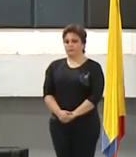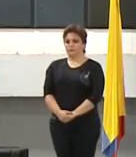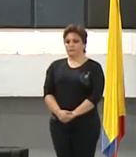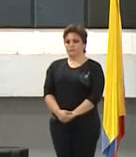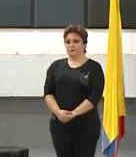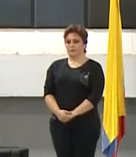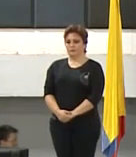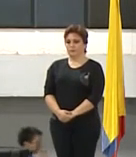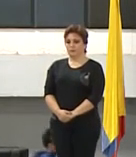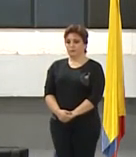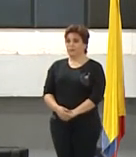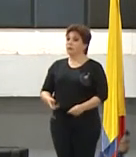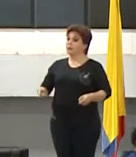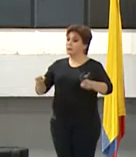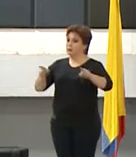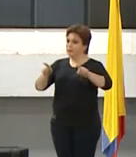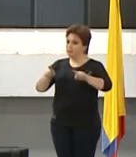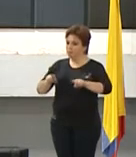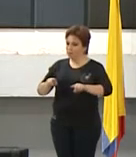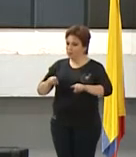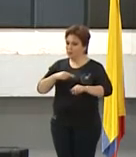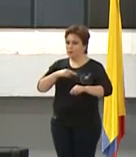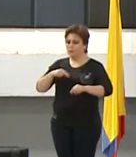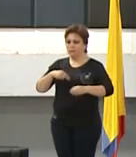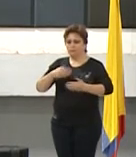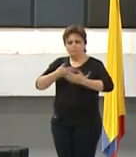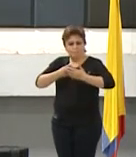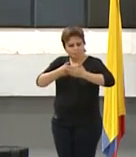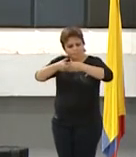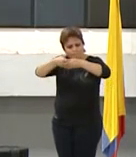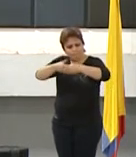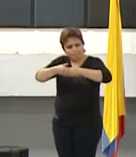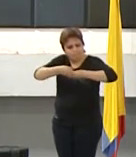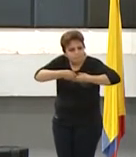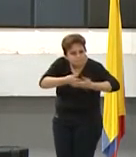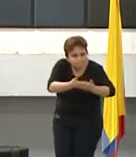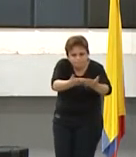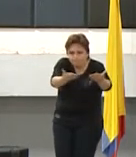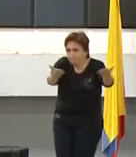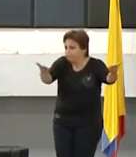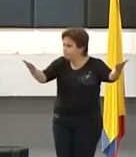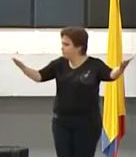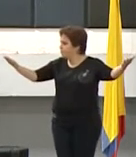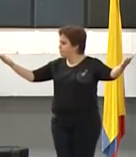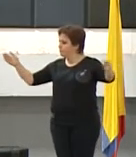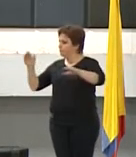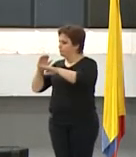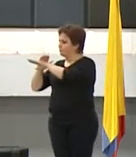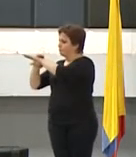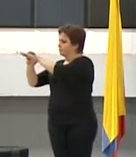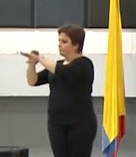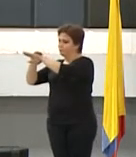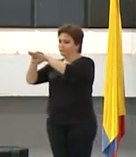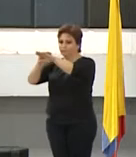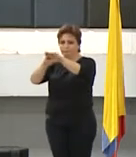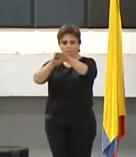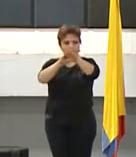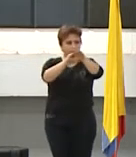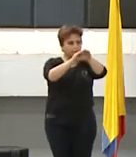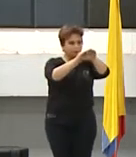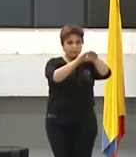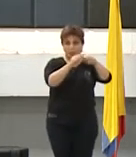extendemos un saludo cordial y fraterno a todos nuestros invitados especialmente al grupo del instituto